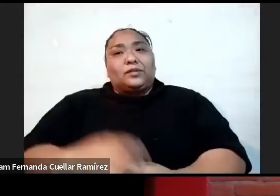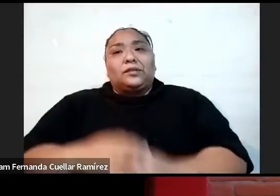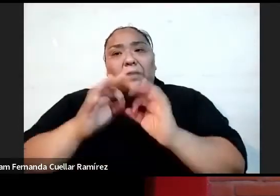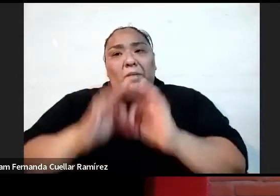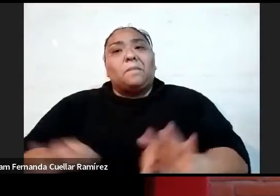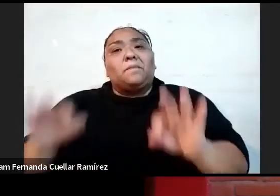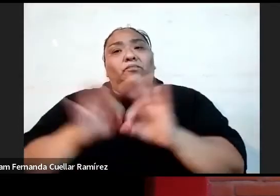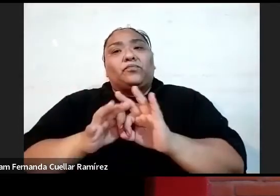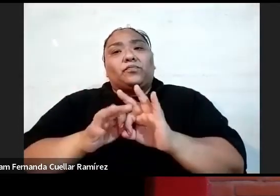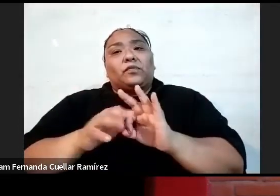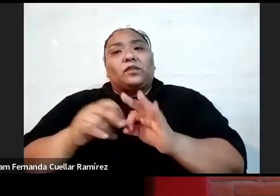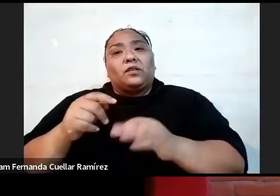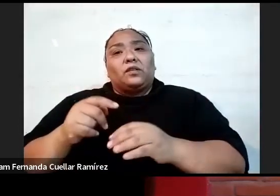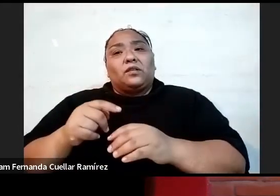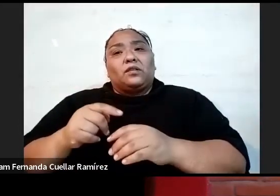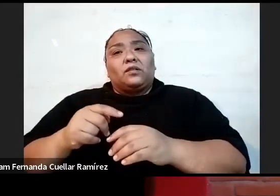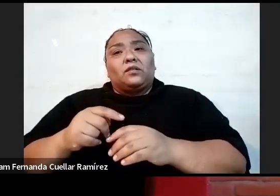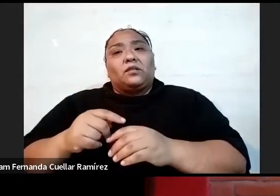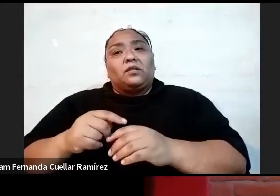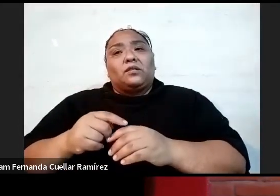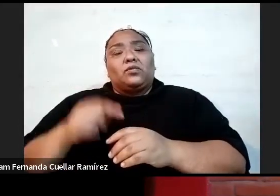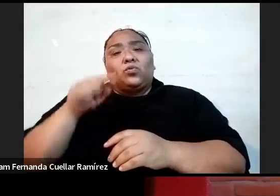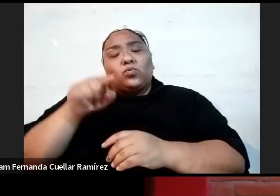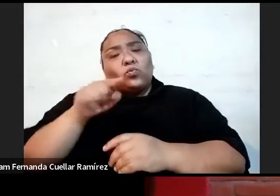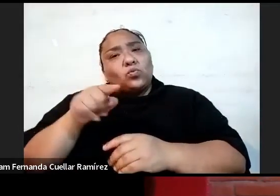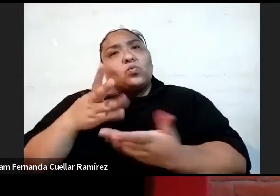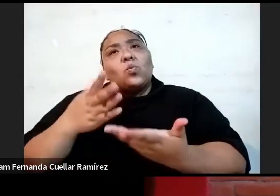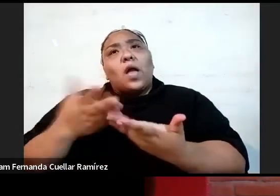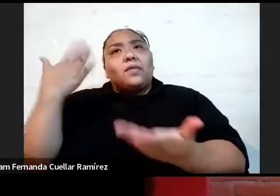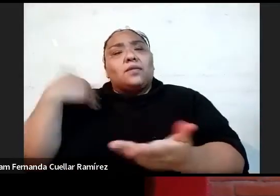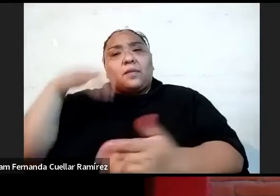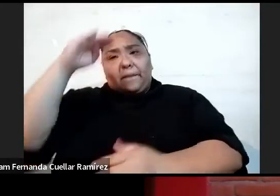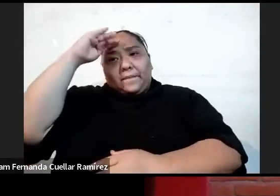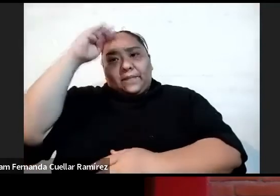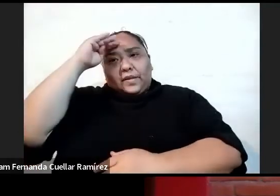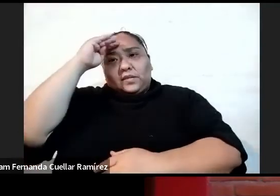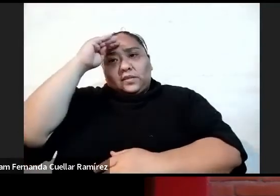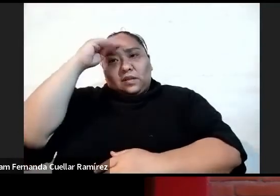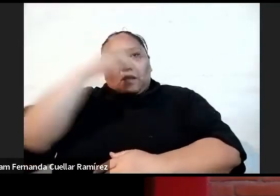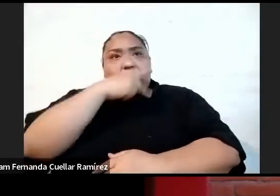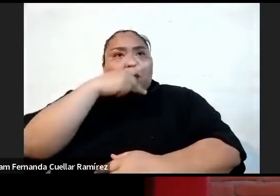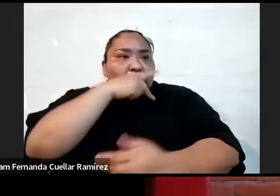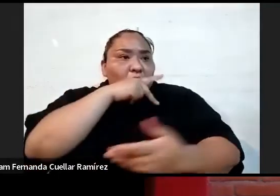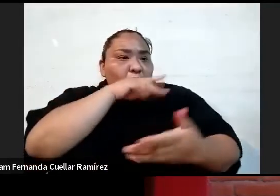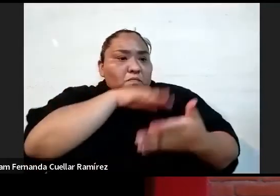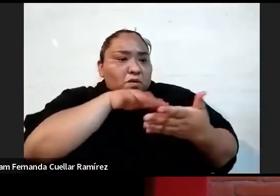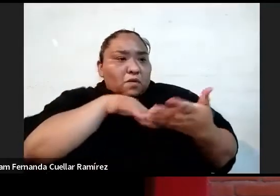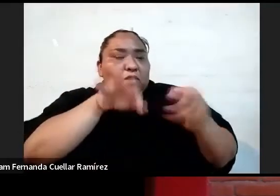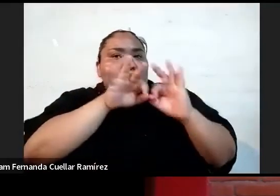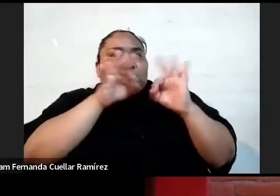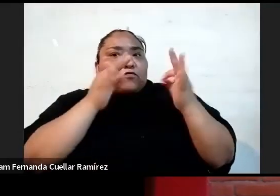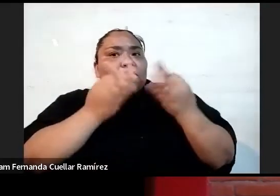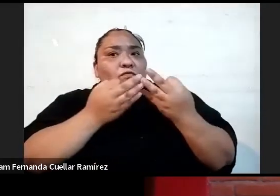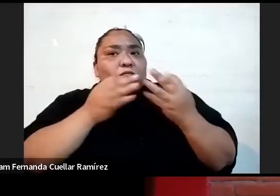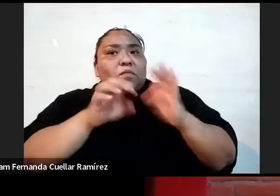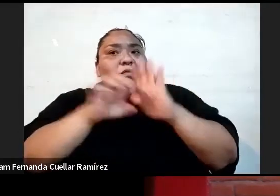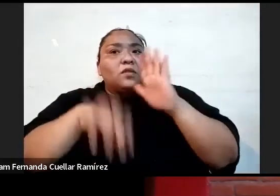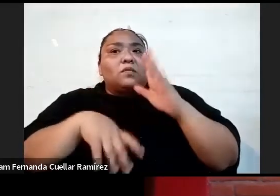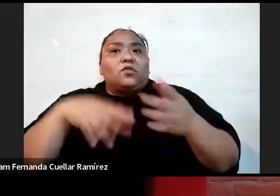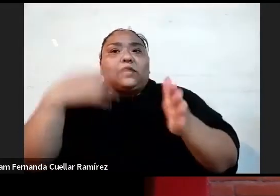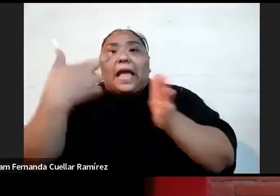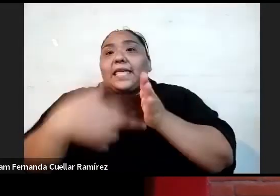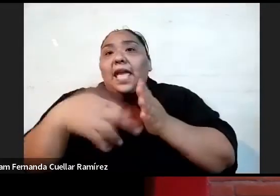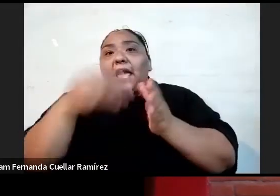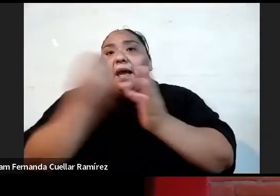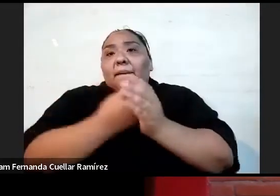Si esto lo has pensado como para un tipo de formación, no sé, porque además, bueno, hay talleres de, por ejemplo, filosofía